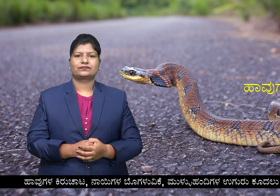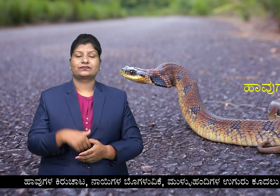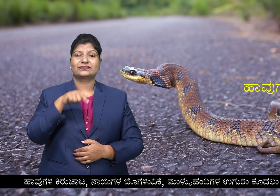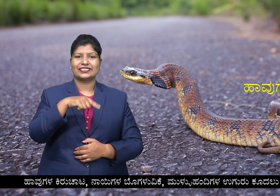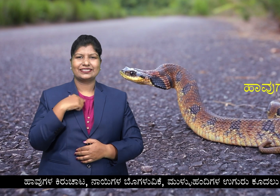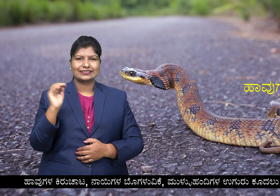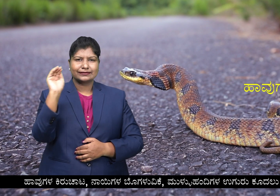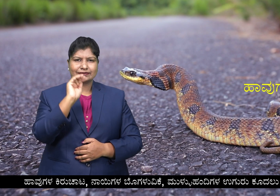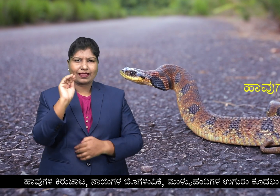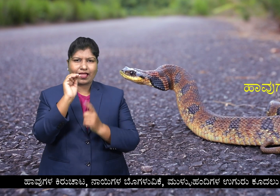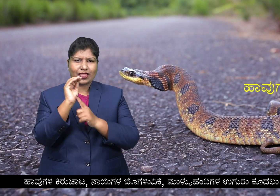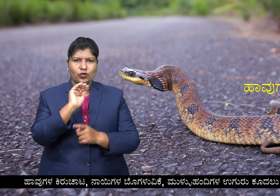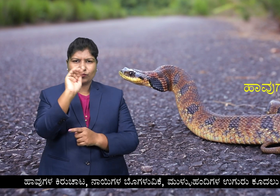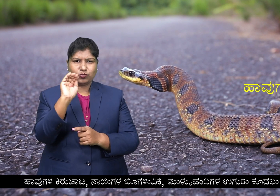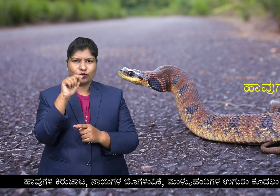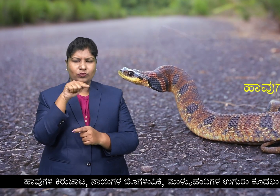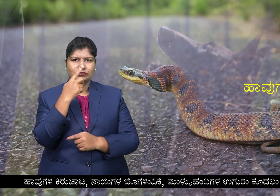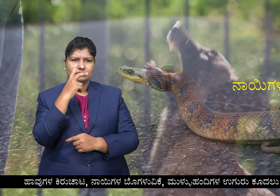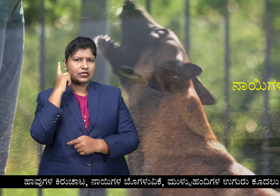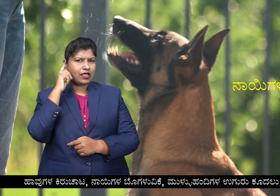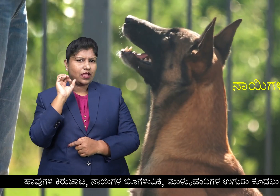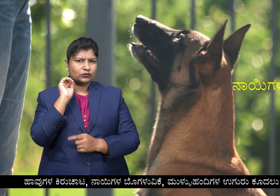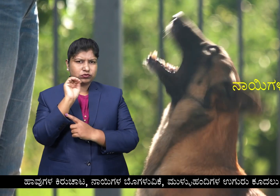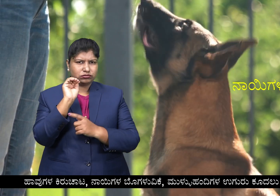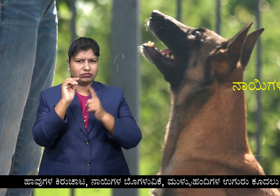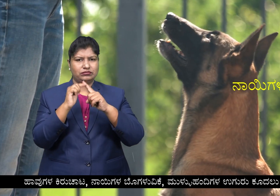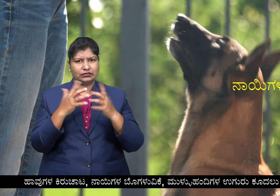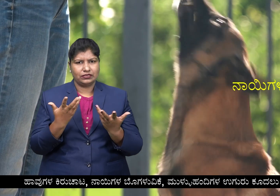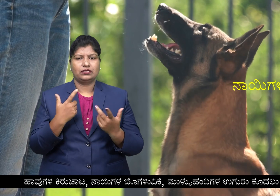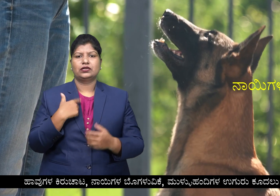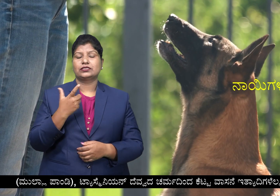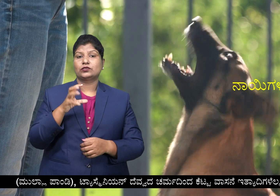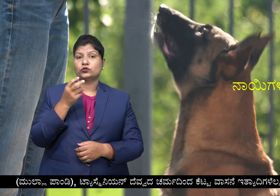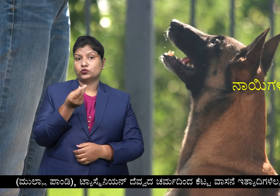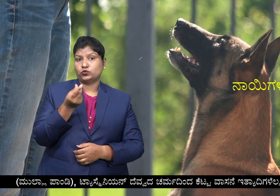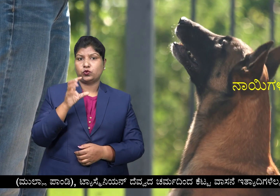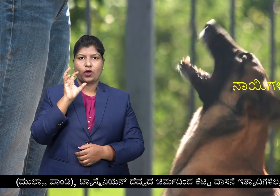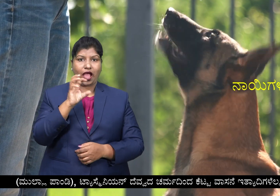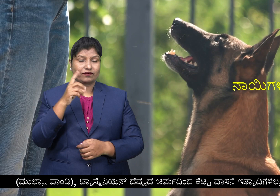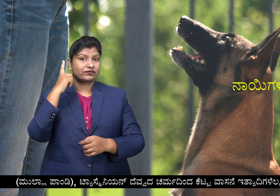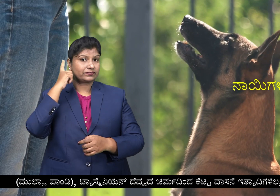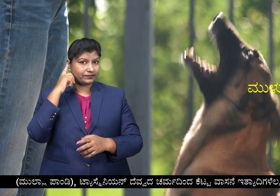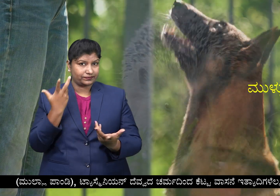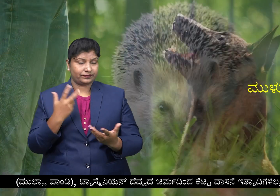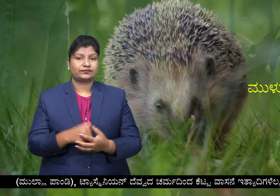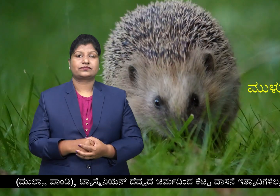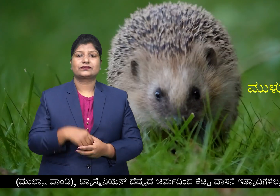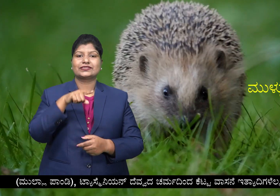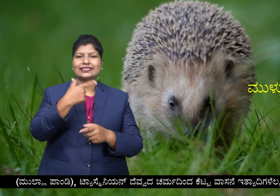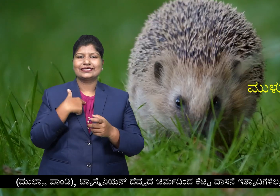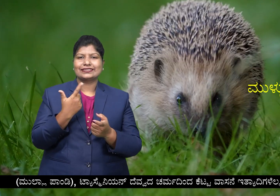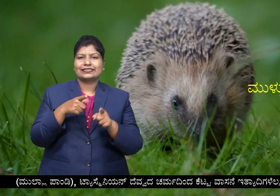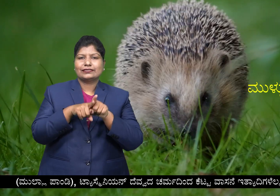ಹಾವುಗಳ ಕಿರುಚಾಟ, ನಾಯಿಗಳ ಬೊಗಳುವಿಕೆ, ಮುಳ್ಳುಹಂದಿಗಳ ಉಗುರು ಕೂದಲು ಗಟ್ಟಿಯಾಗಿರುವುದು, ಟ್ಯಾಸ್ಮೇನಿಯನ್ ದೆವ್ವದ ಚರ್ಮದಿಂದ ಕೆಟ್ಟ